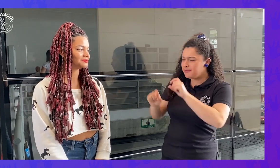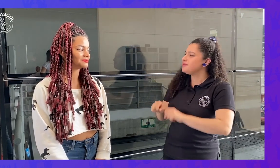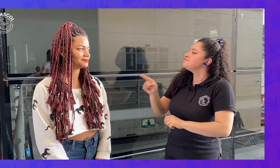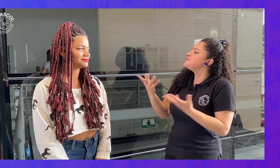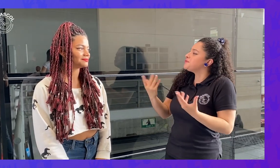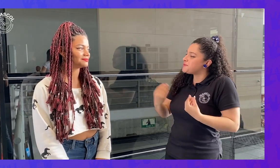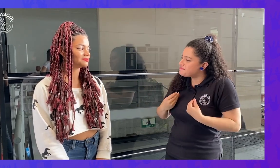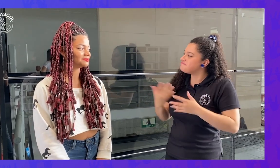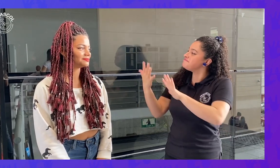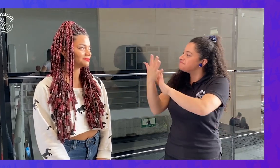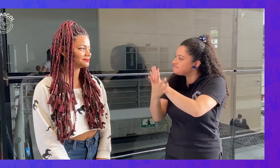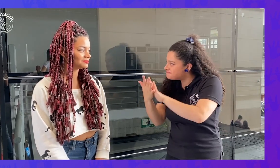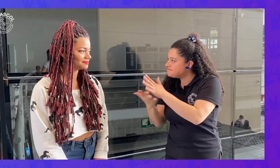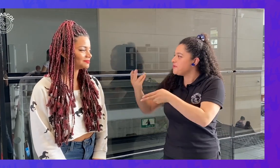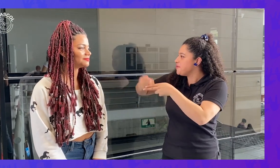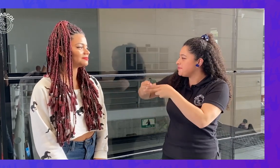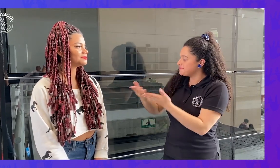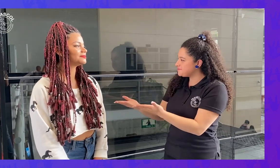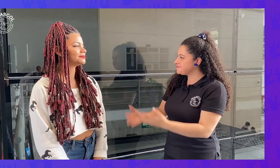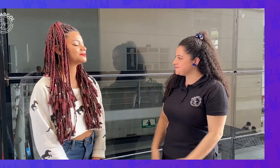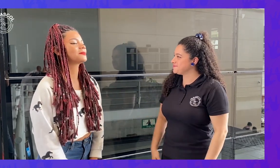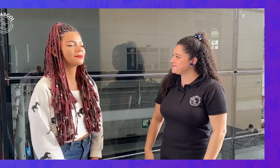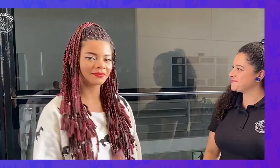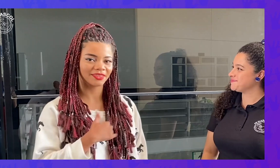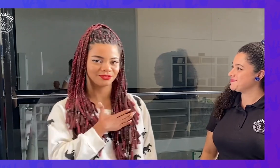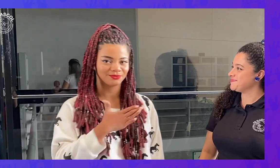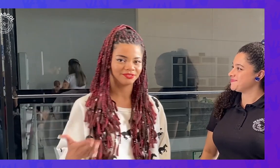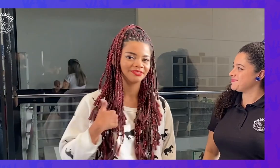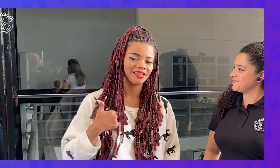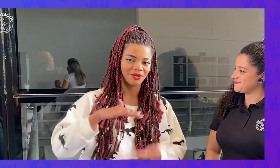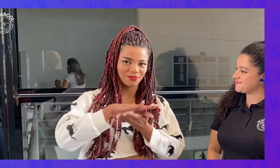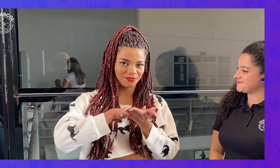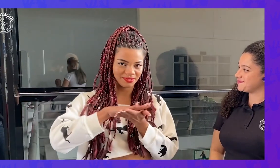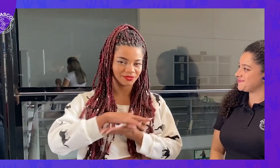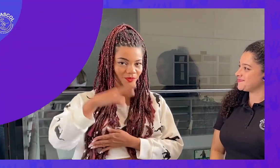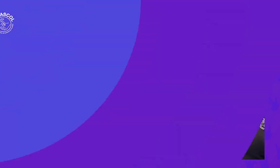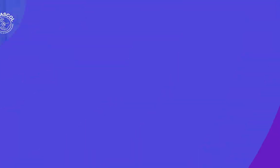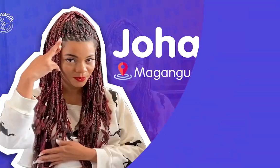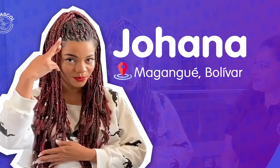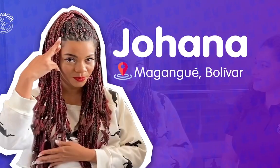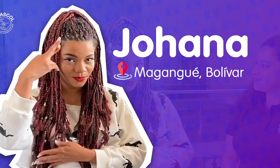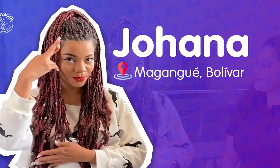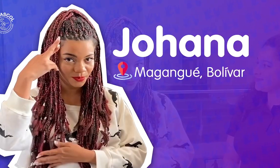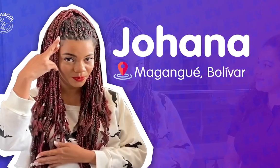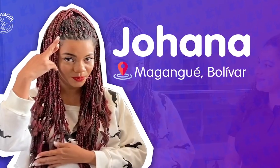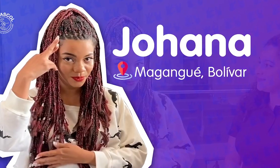centro de relevo para hacerle algunas preguntas cuéntanos tu seña y tu nombre mucho gusto Esta es mi seña